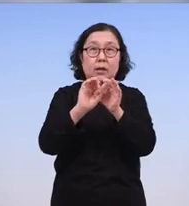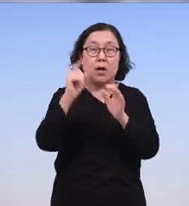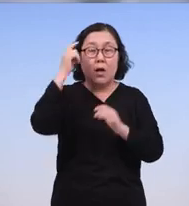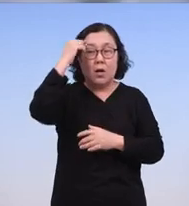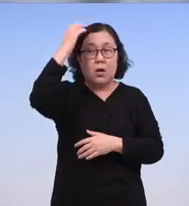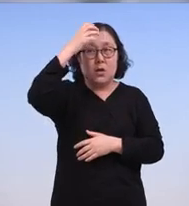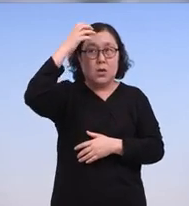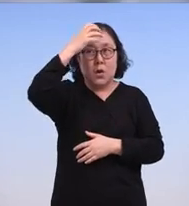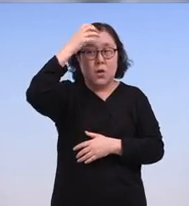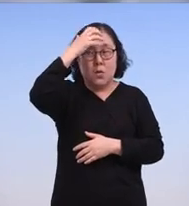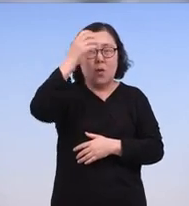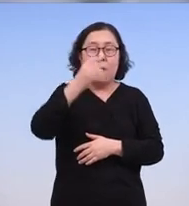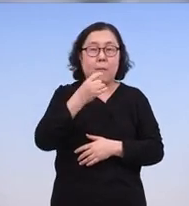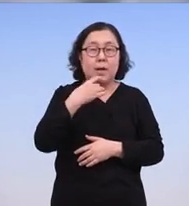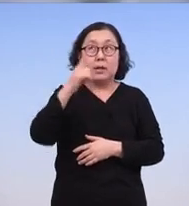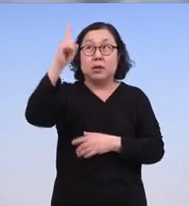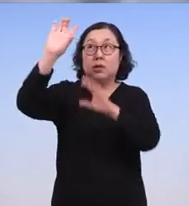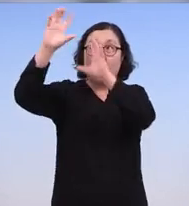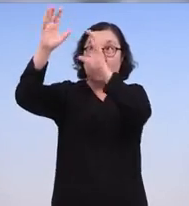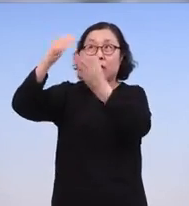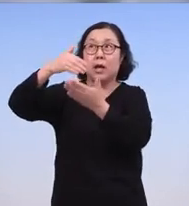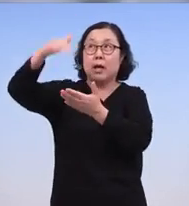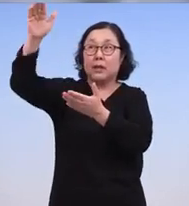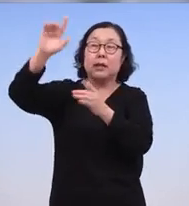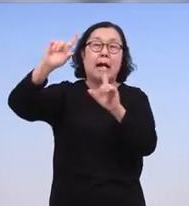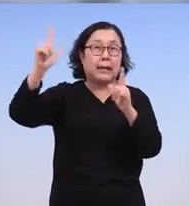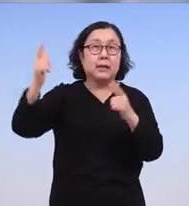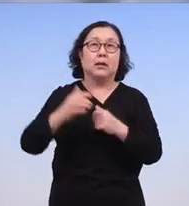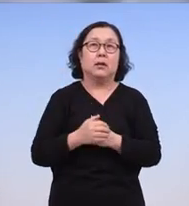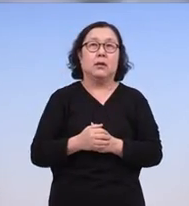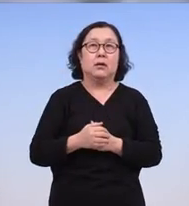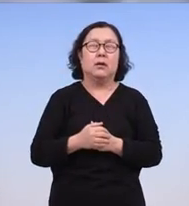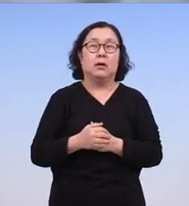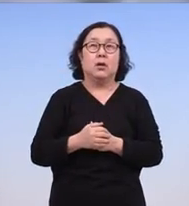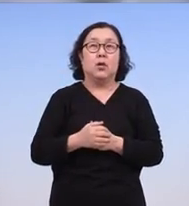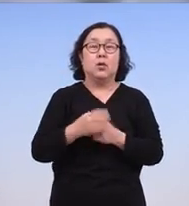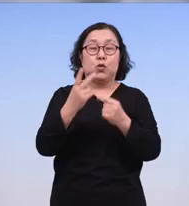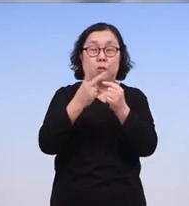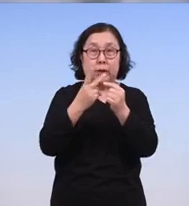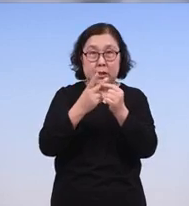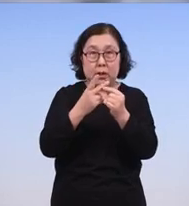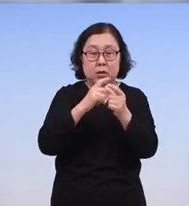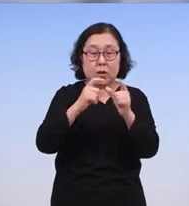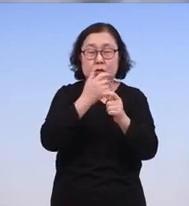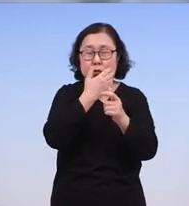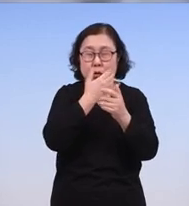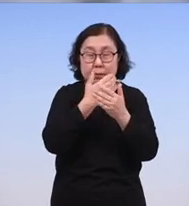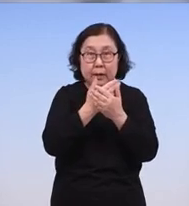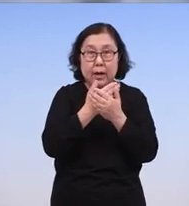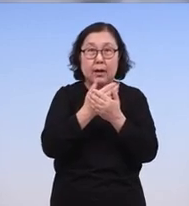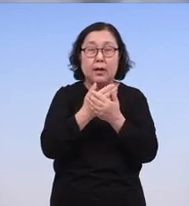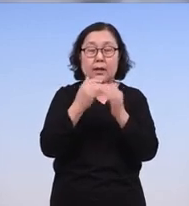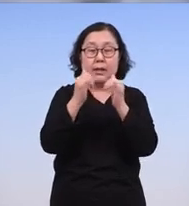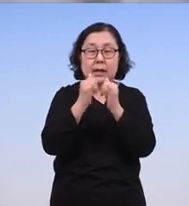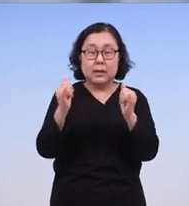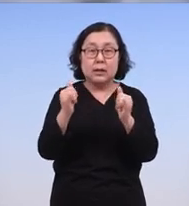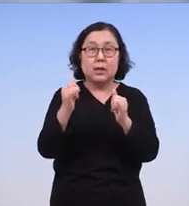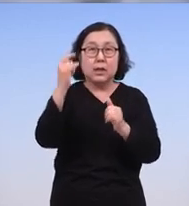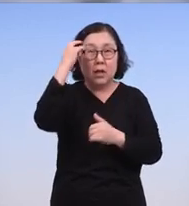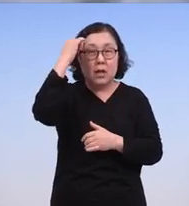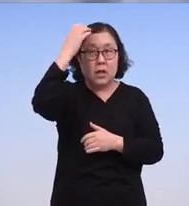통해서 영혼만이 천국에 가는 게 아님을 강조하기 위해서입니다. 그런가 하면 두 번째로 더 중요한데요,